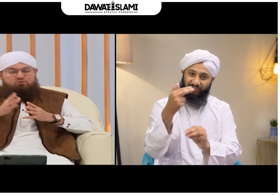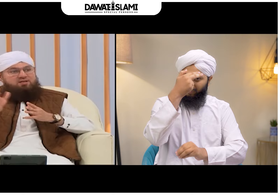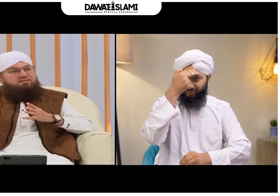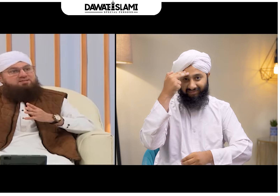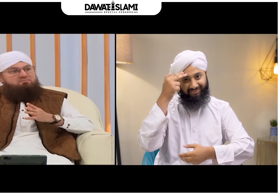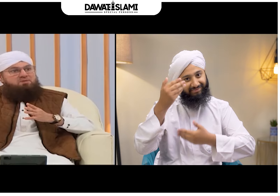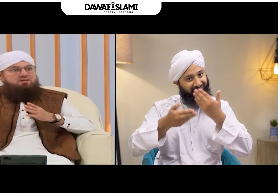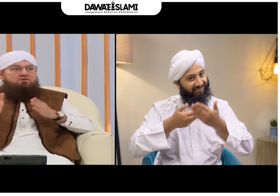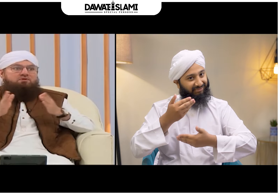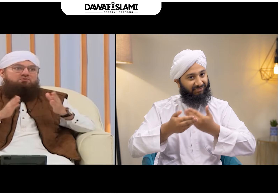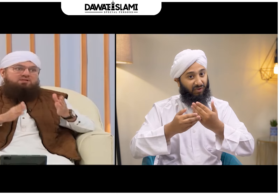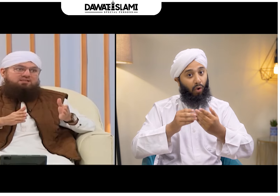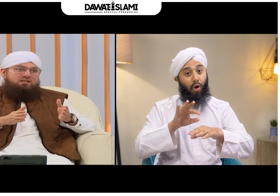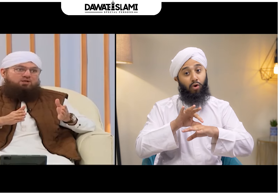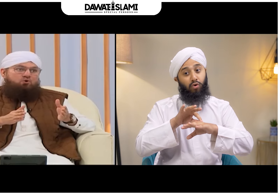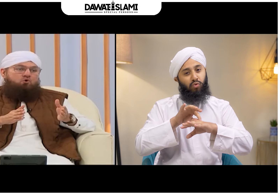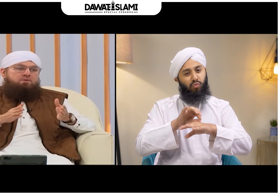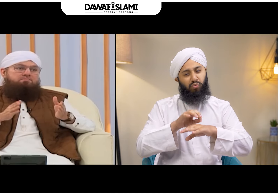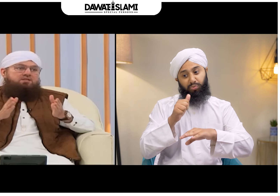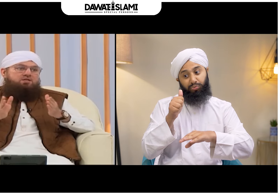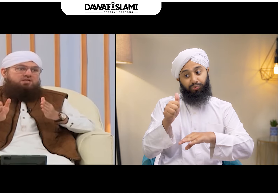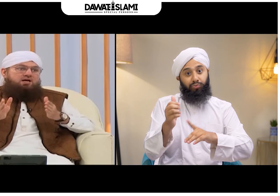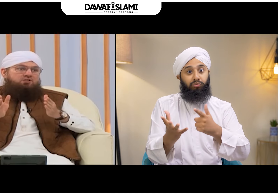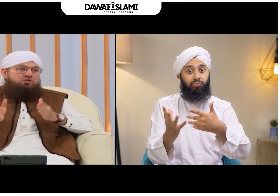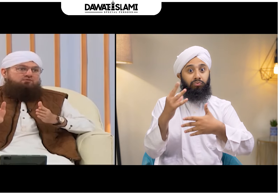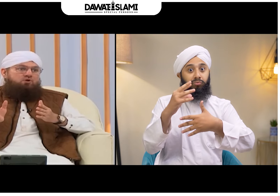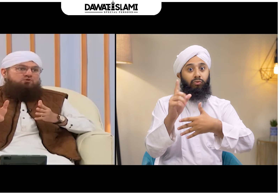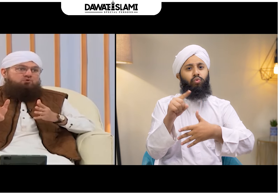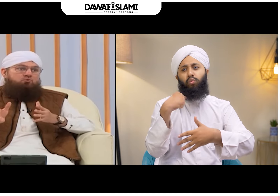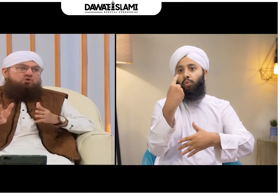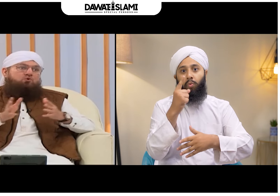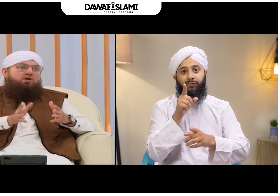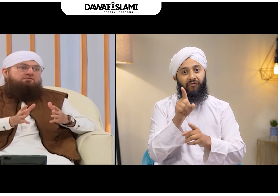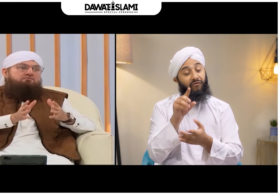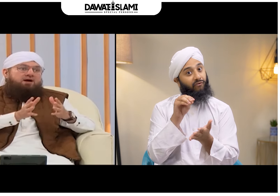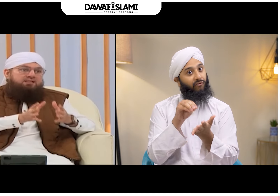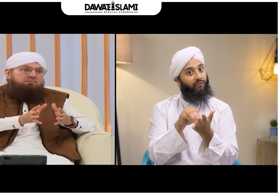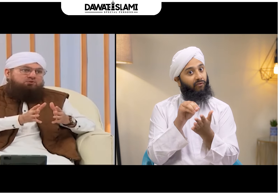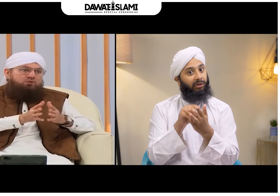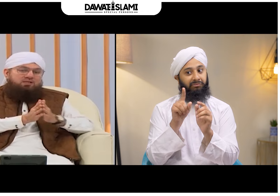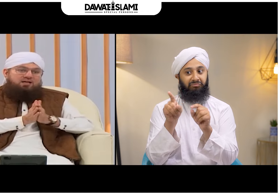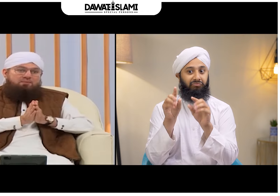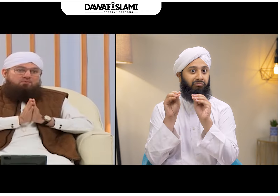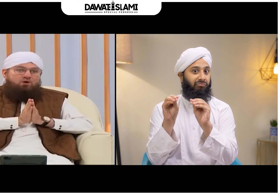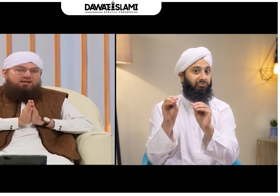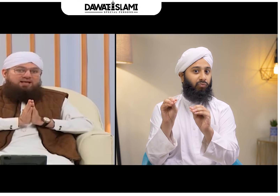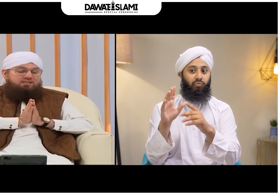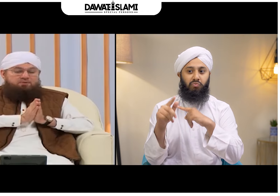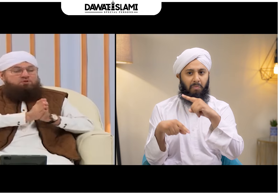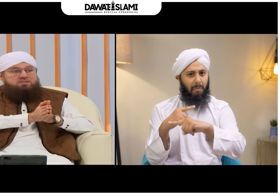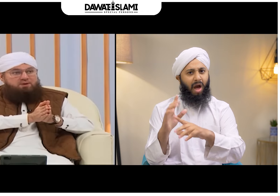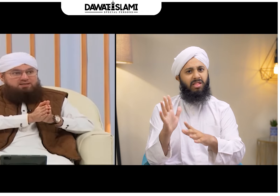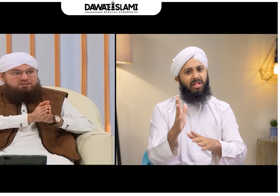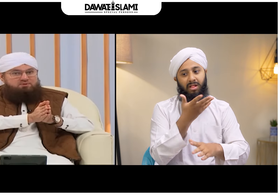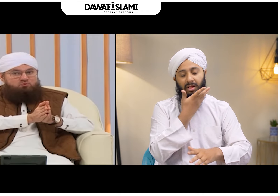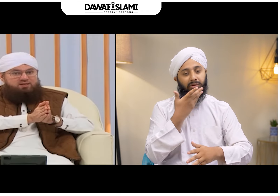خیر الناس من ینفع الناس، لوگوں میں بہترین یا اچھا وہ ہے جو دوسرے لوگوں کے لیے فائدہ مند ہو. اب ہم غور کریں کہ اچھا پھر